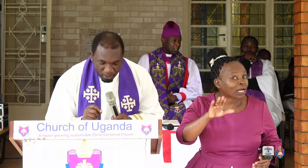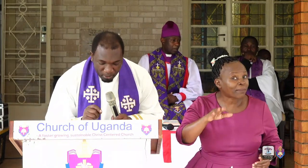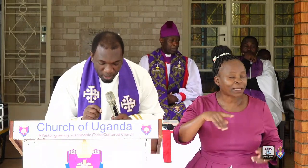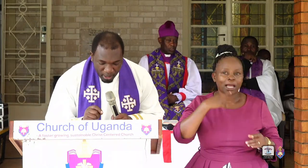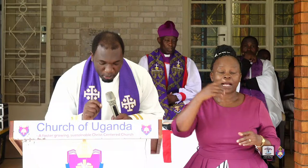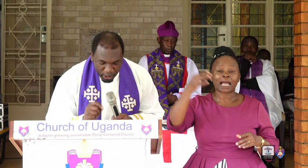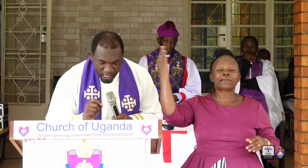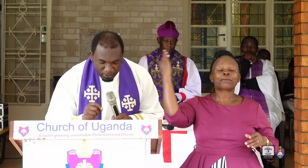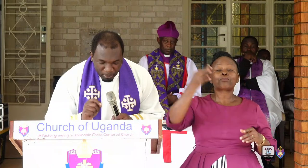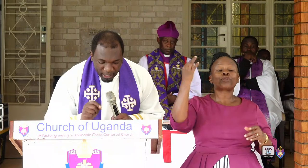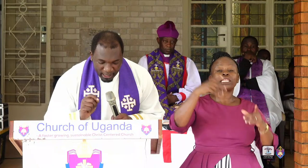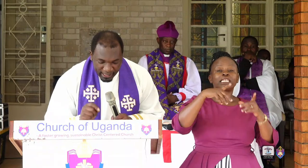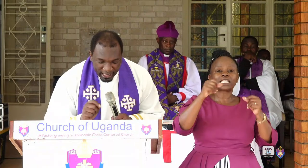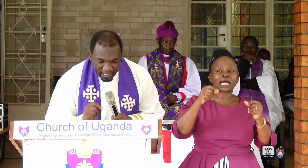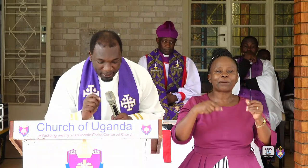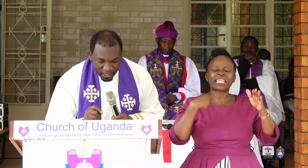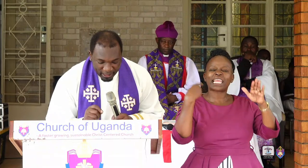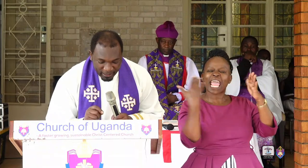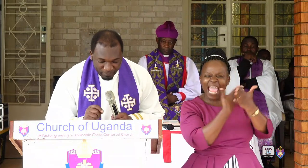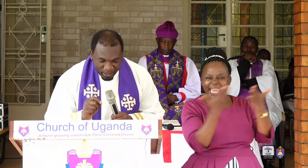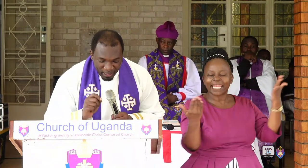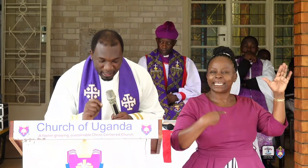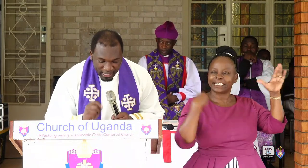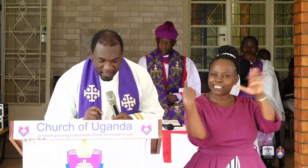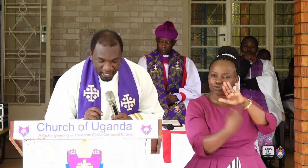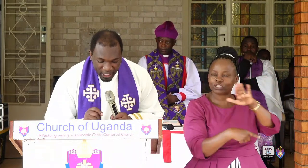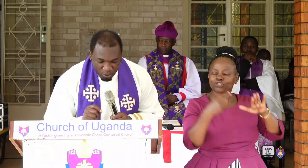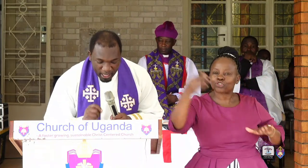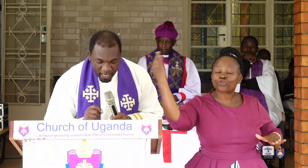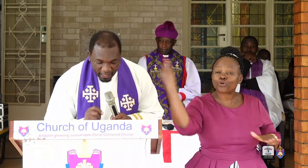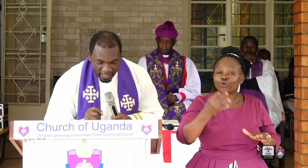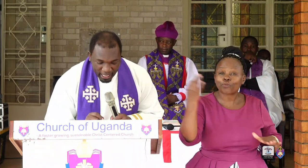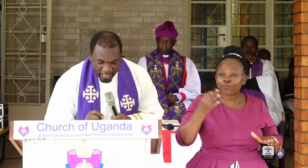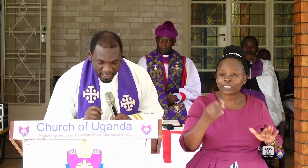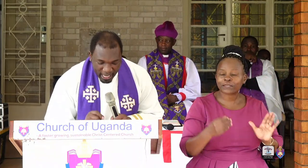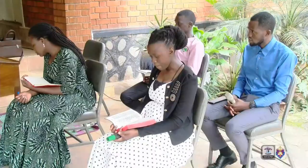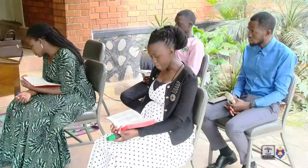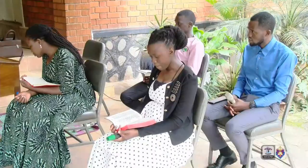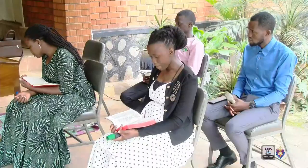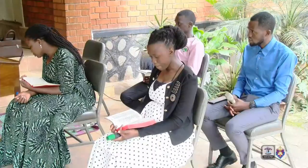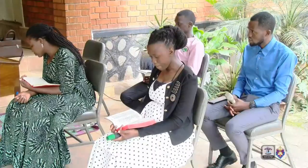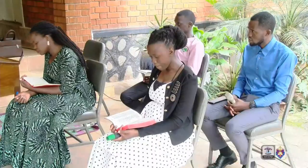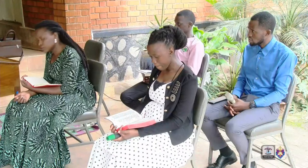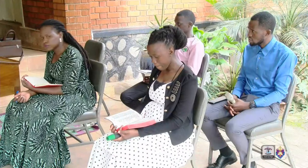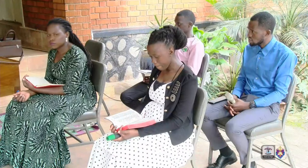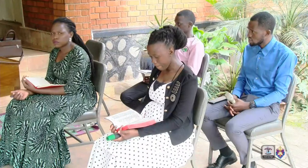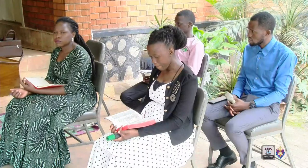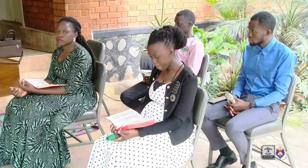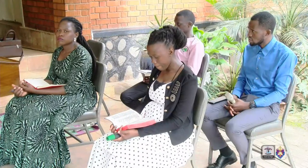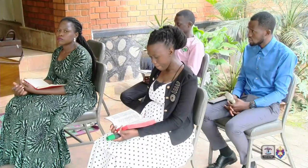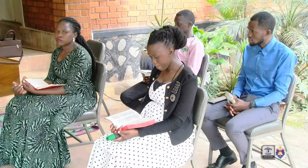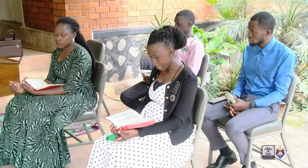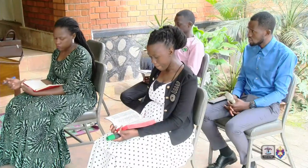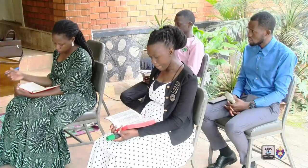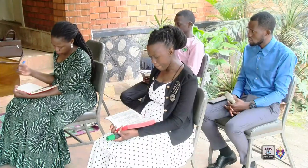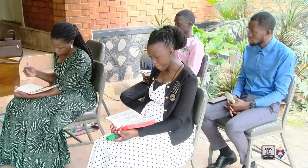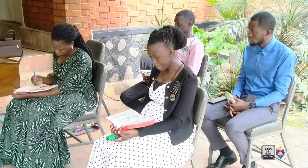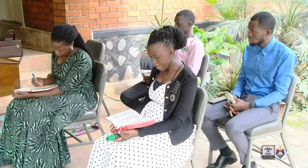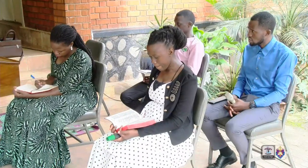ekigambo, buuliranga mu mbeera esaanira n'etakola ki? N'etasaanira. Weeragenga ennyanga, buuliranga n'okugumuukiriza